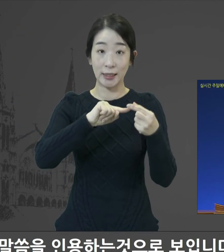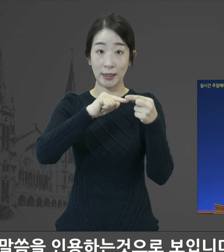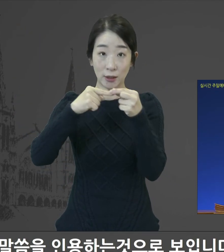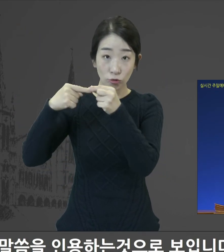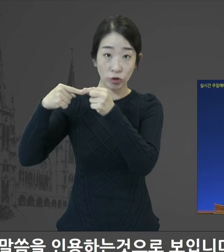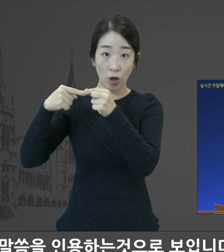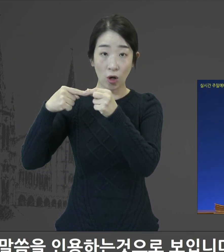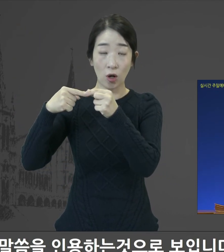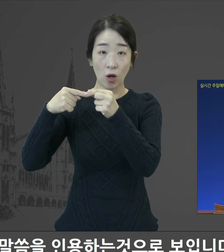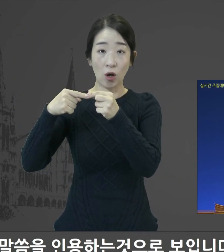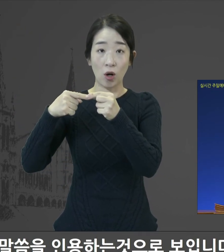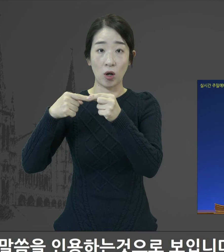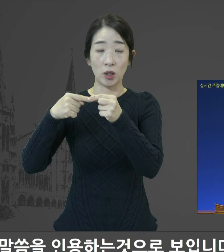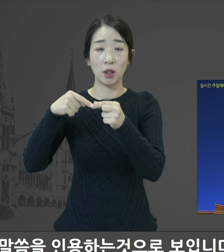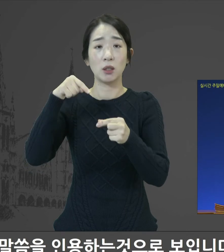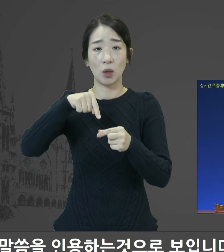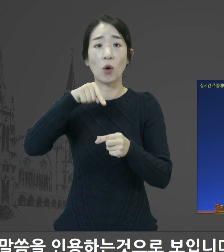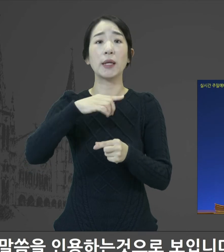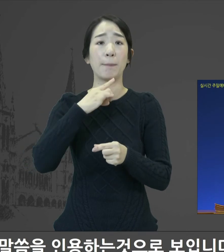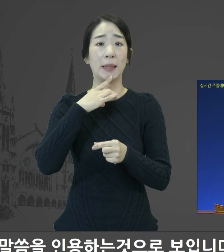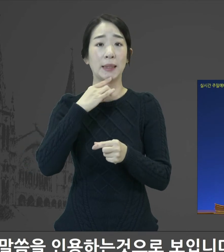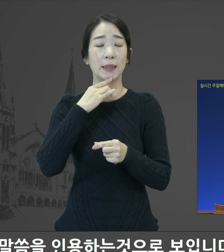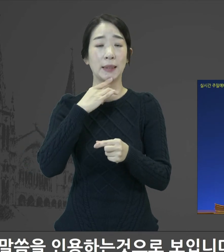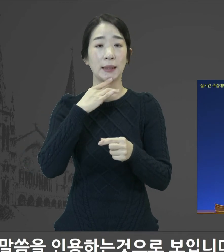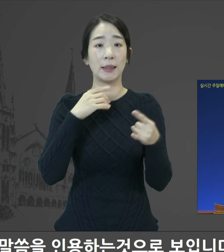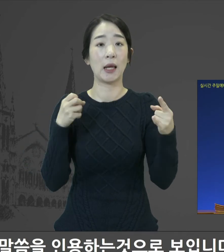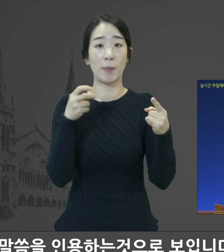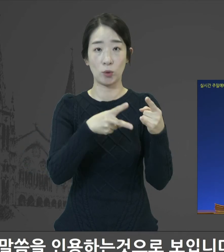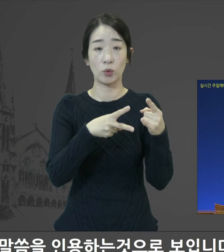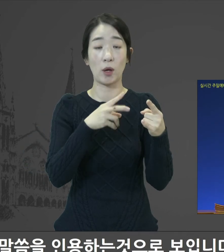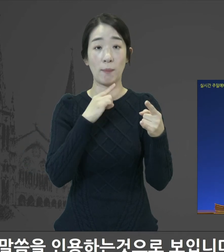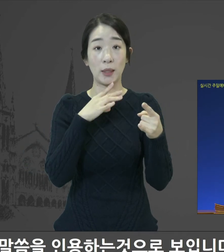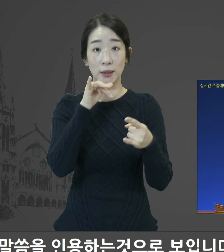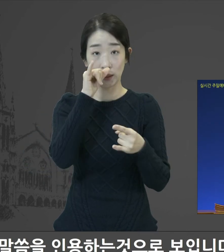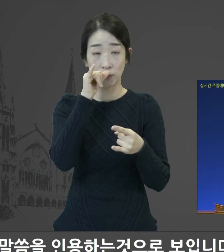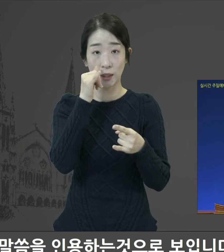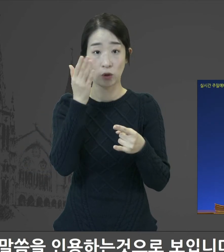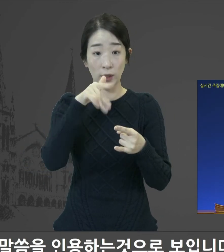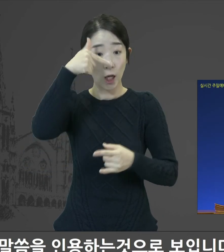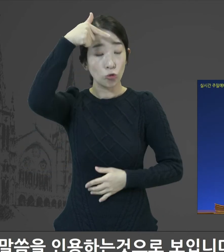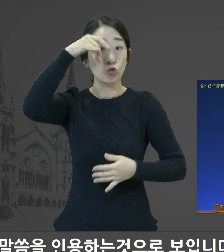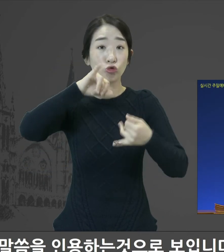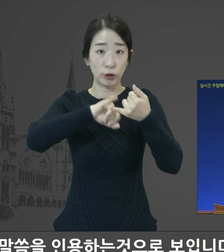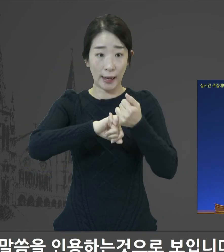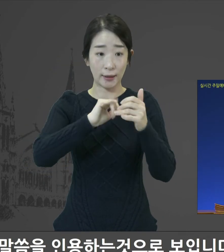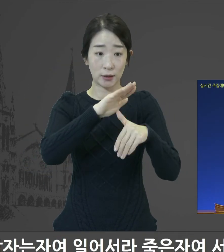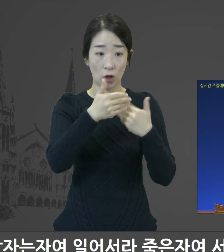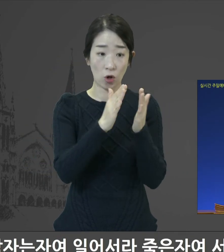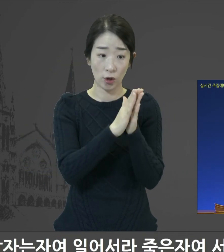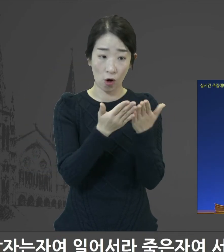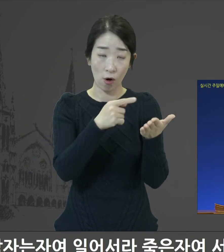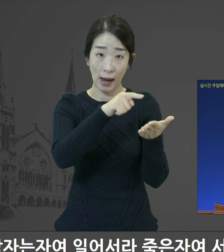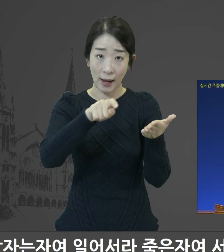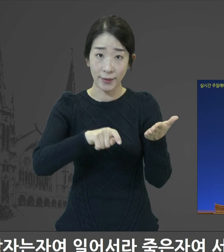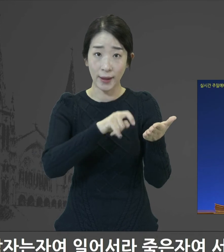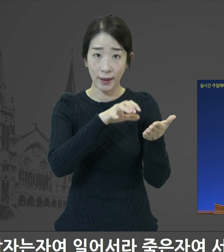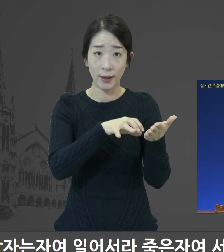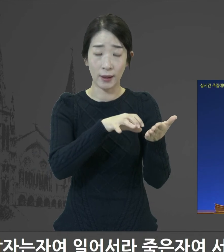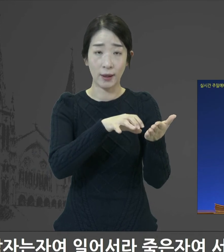어디에 있지 않습니다. 근데 이 구약 성경에 보면 잠자는 자여 일어나라, 영적으로 죽은 자여